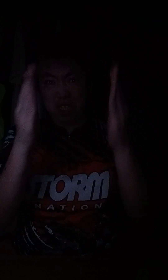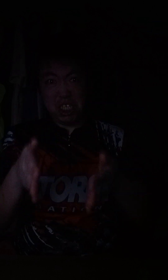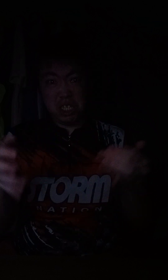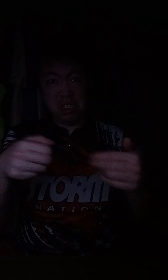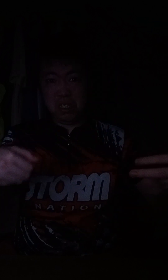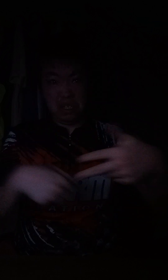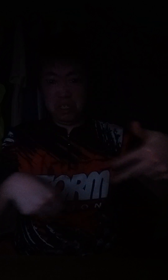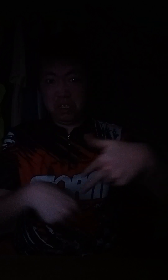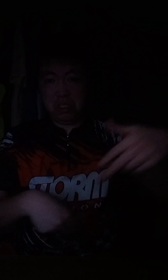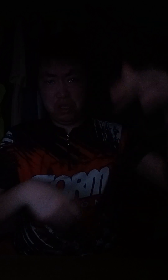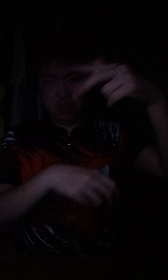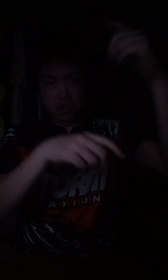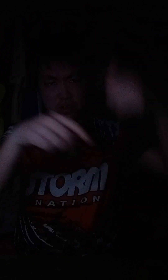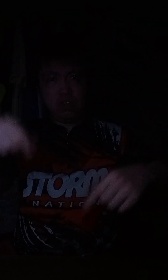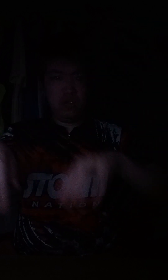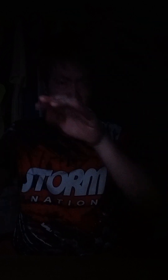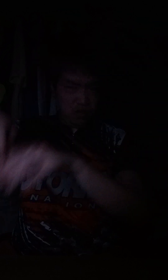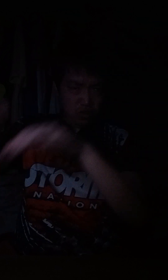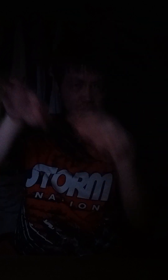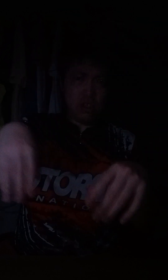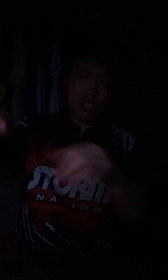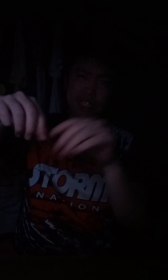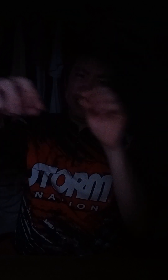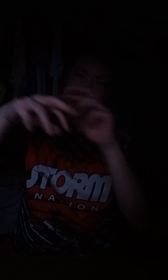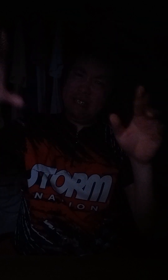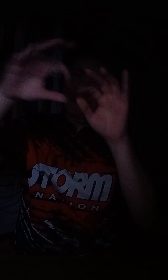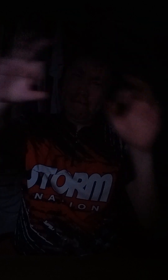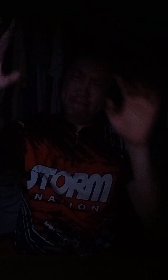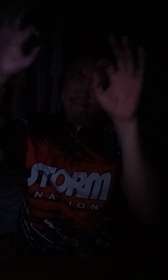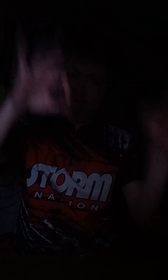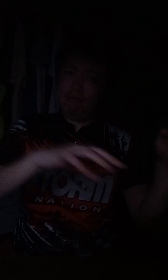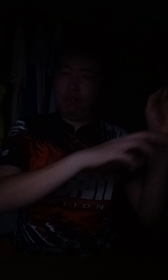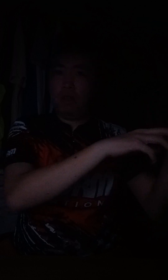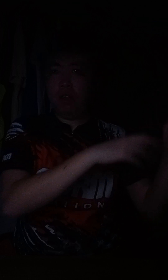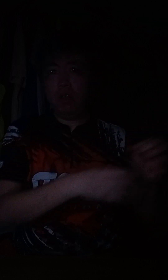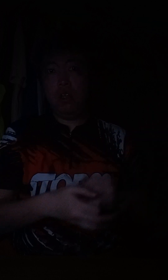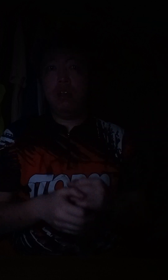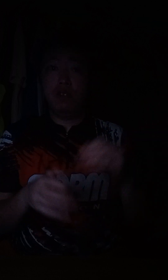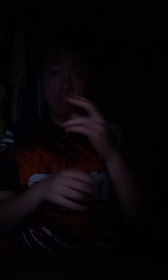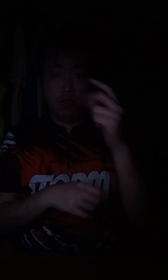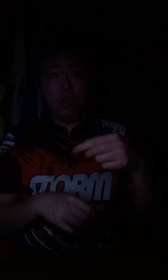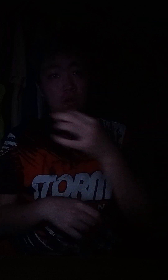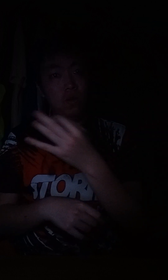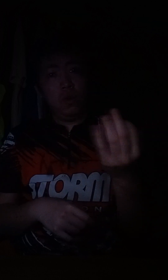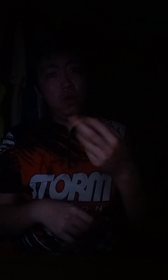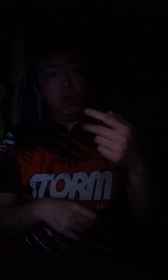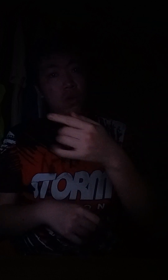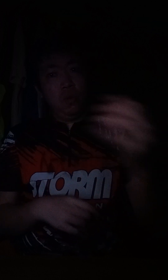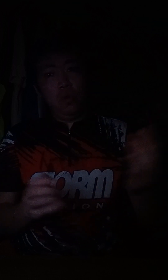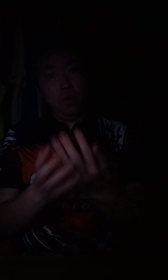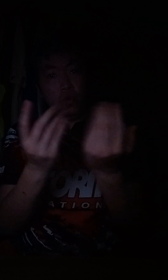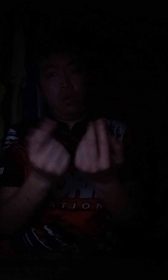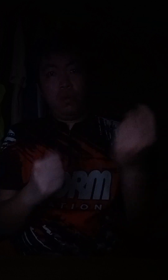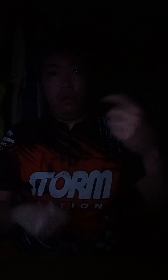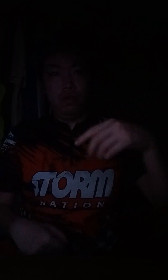버스 위아래로 출렁이며 흙먼지를 일으킵니다. 어제 저녁 6시 30분쯤 강원 원주시 소초면의